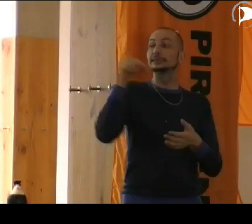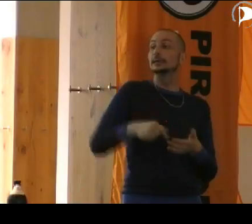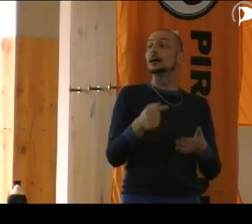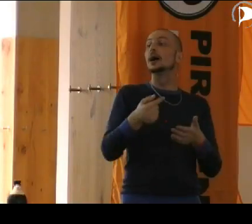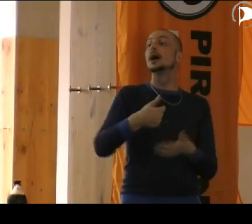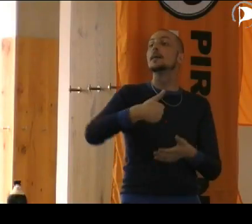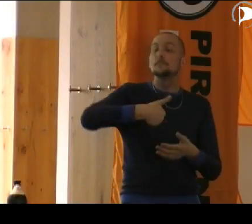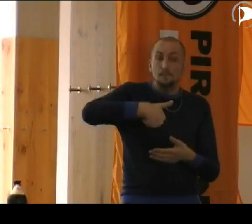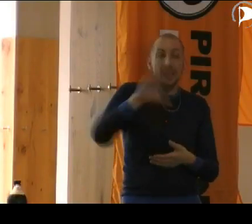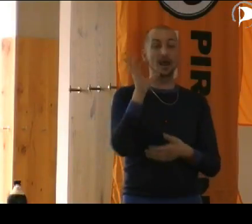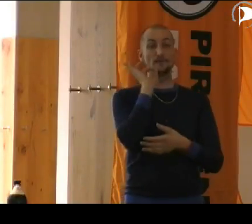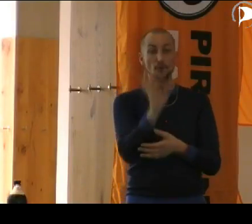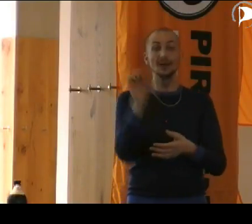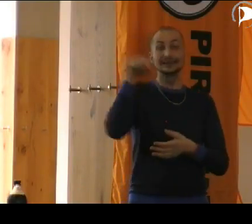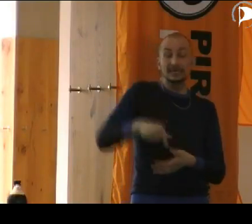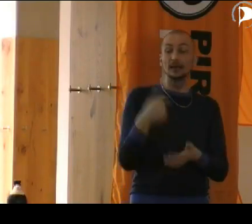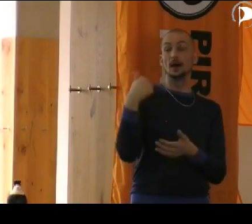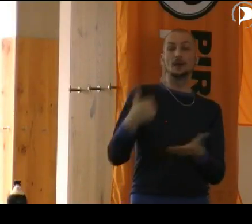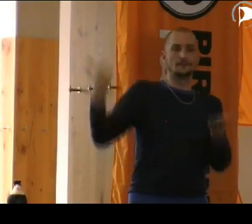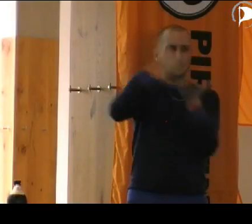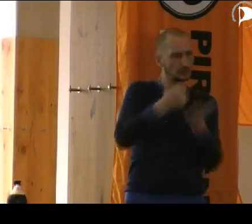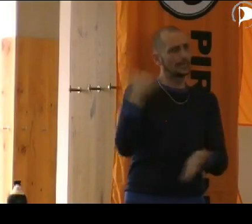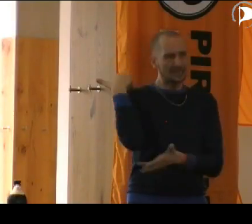und damit ist der kasten